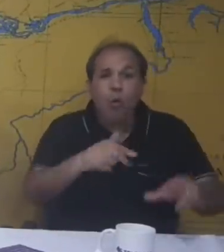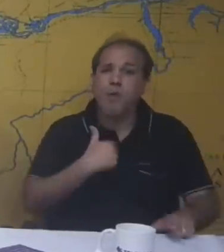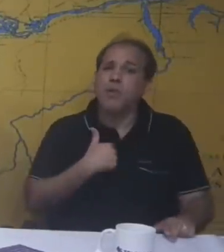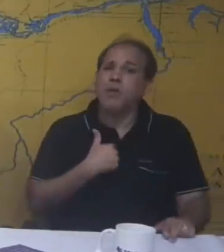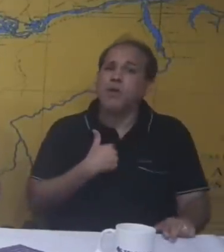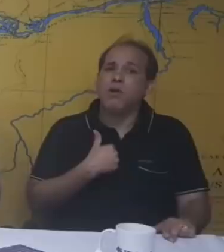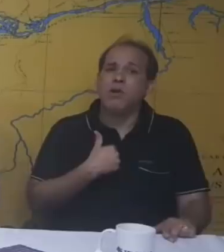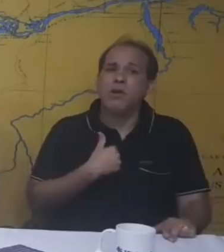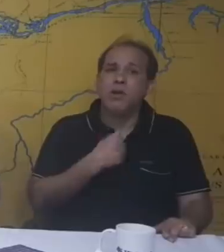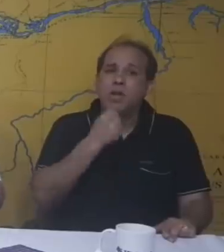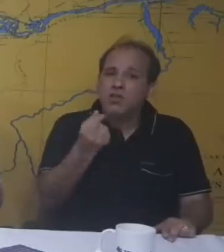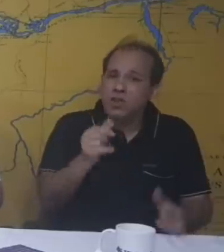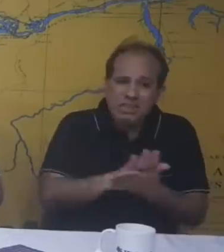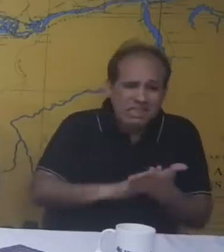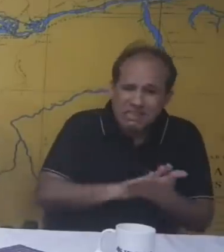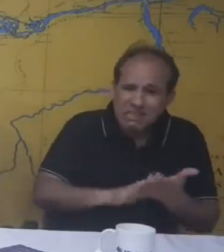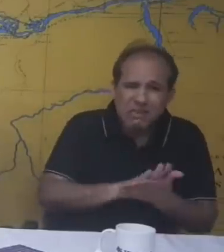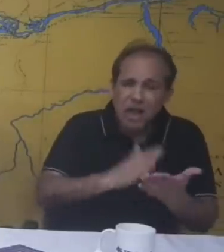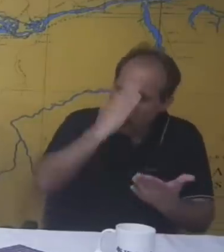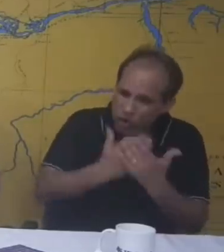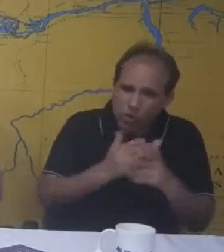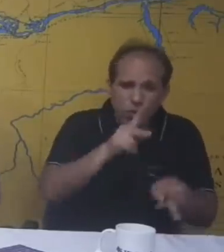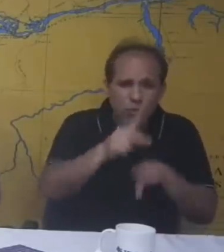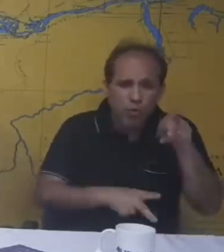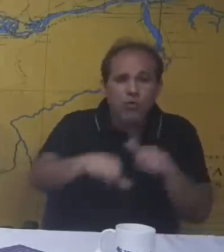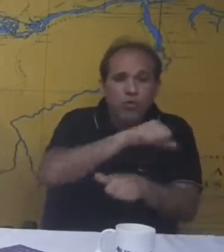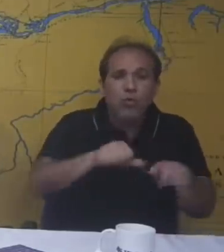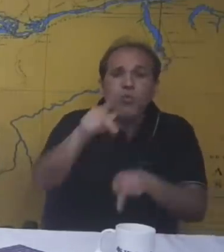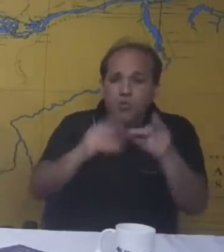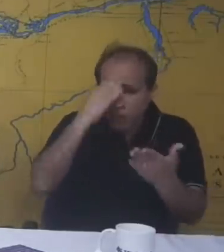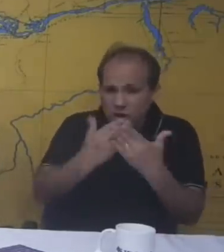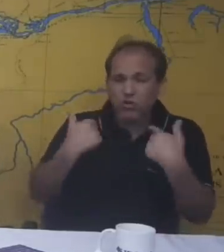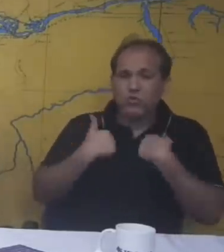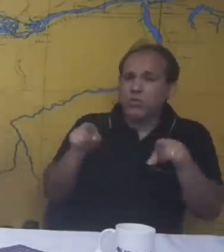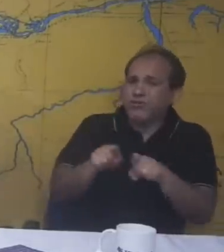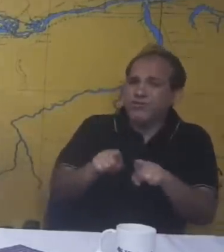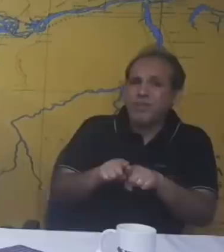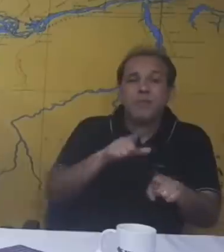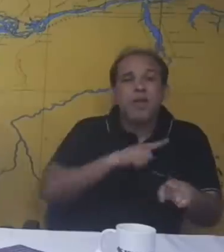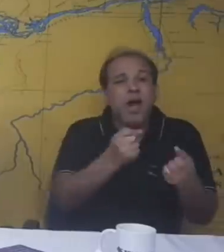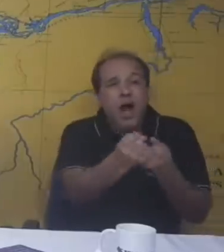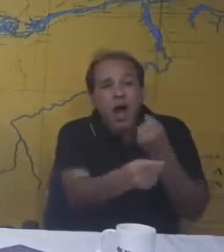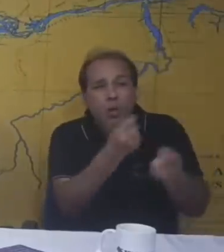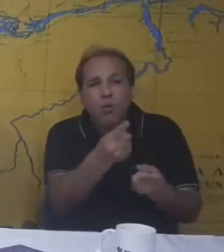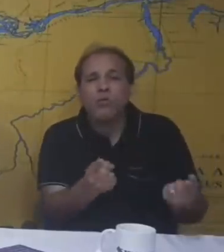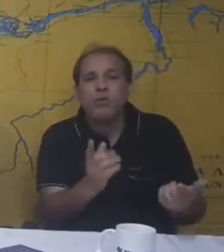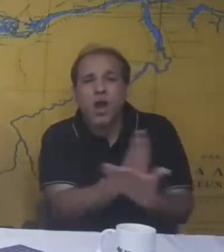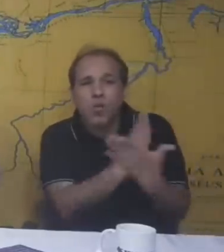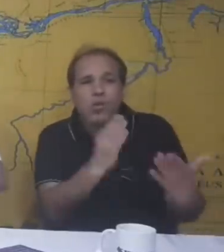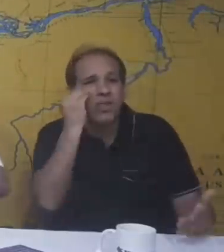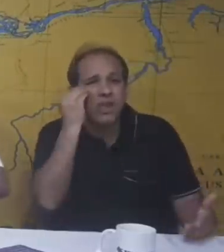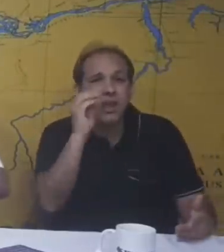né? Sem recurso, sem nada, acreditando no povo, e o povo acreditando em mim. Agora, alguns tentam,